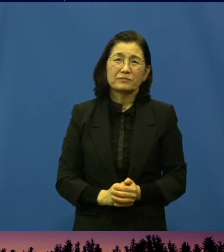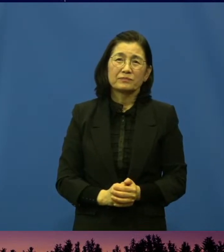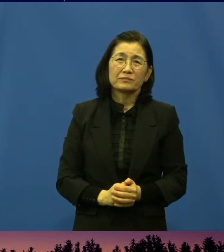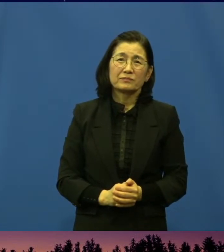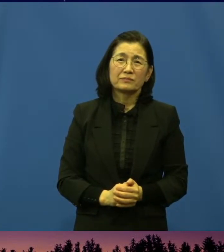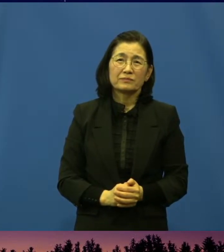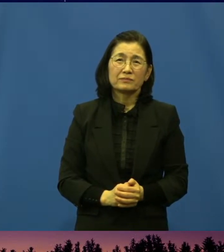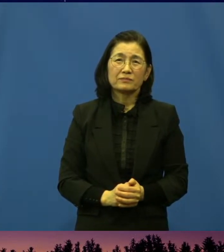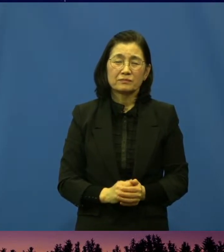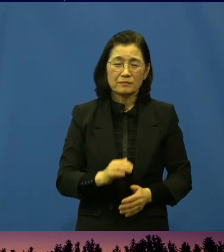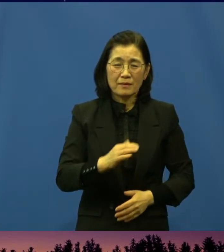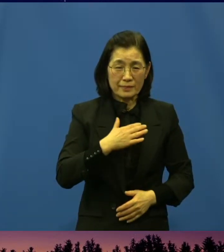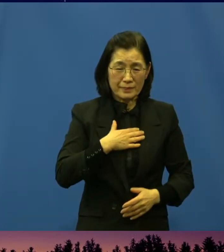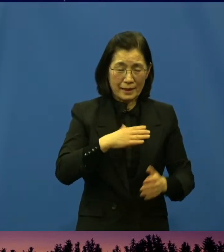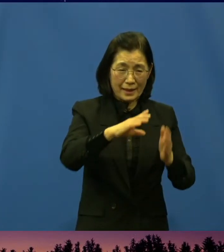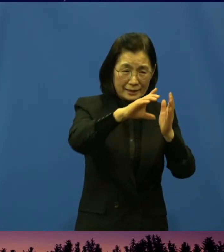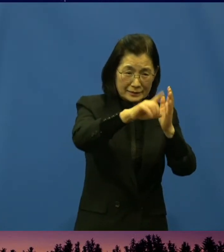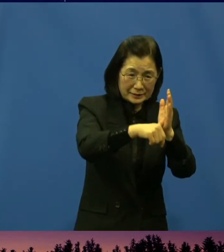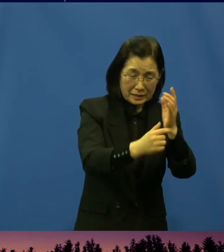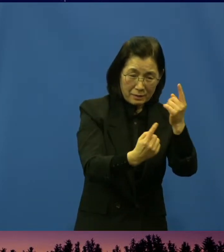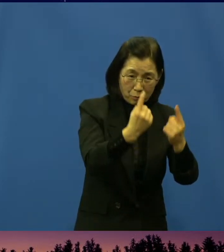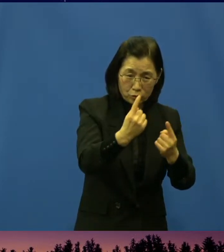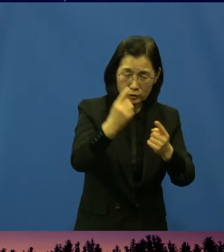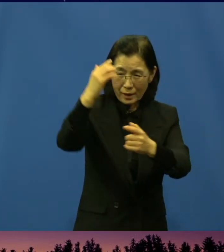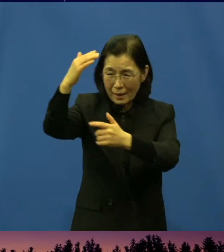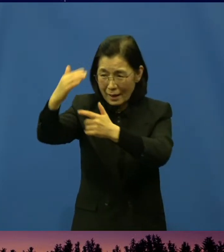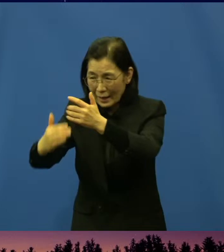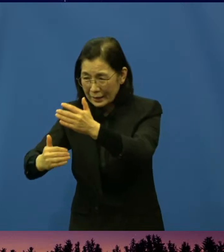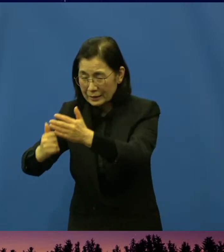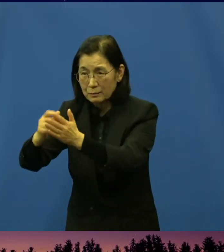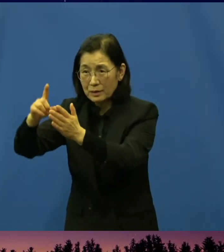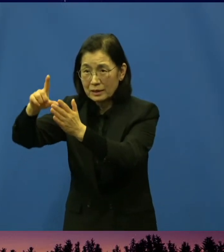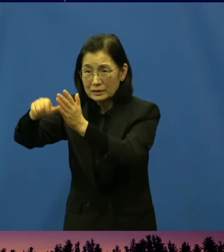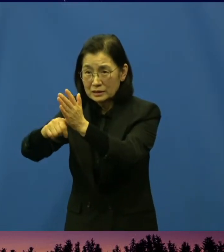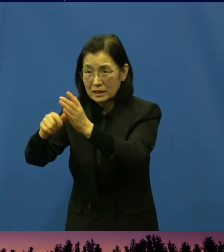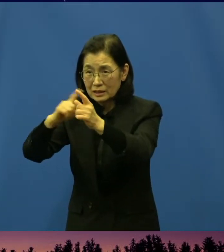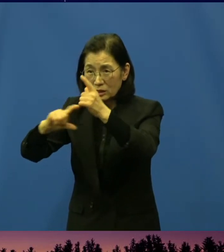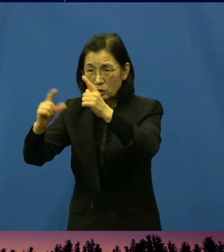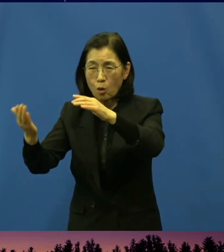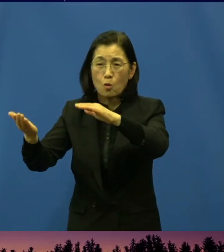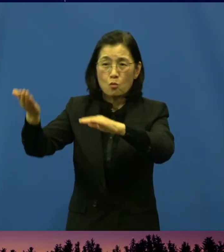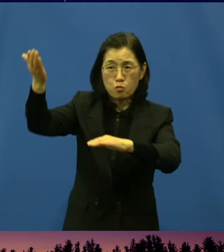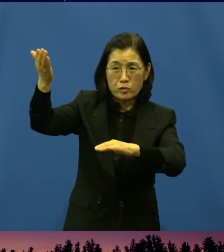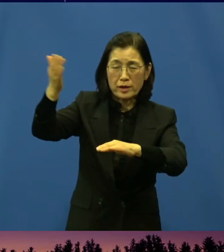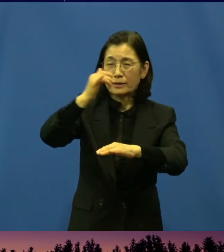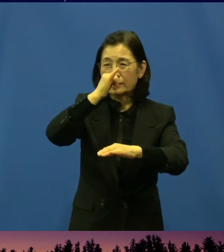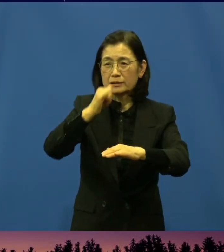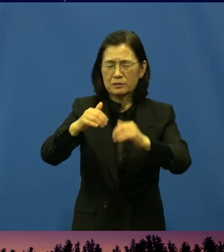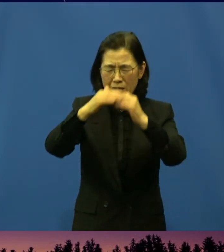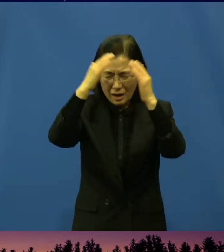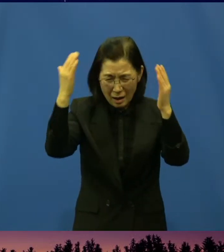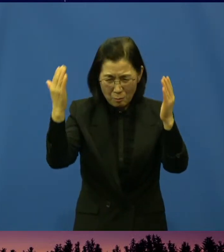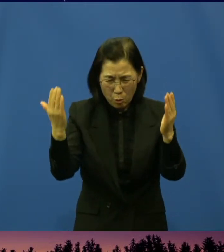여러분, 우리의 시간보다 하나님의 시간이 더 위에 있습니다. 모든 것은 하나님의 목적을 향해 가고 있습니다.